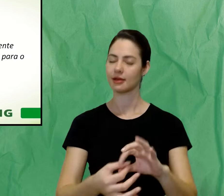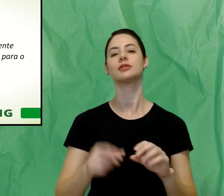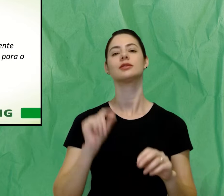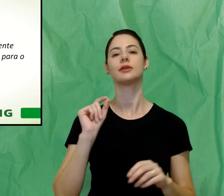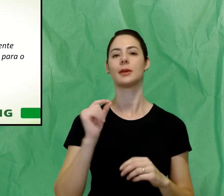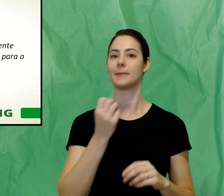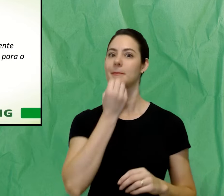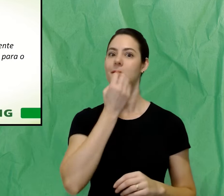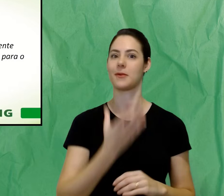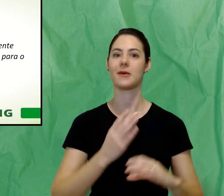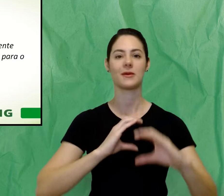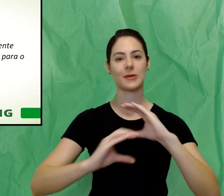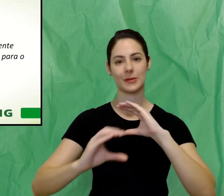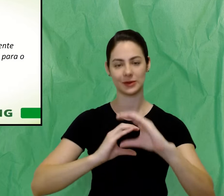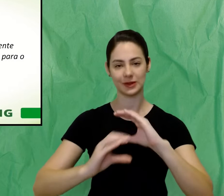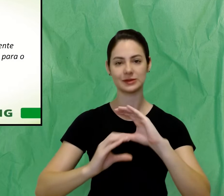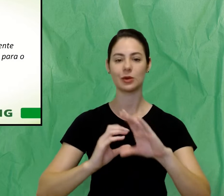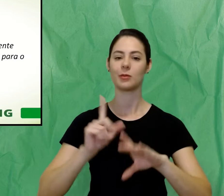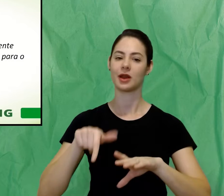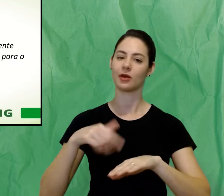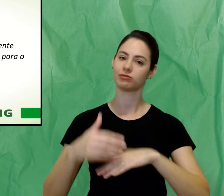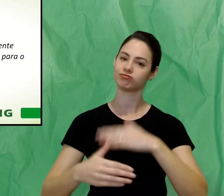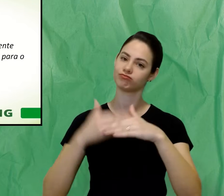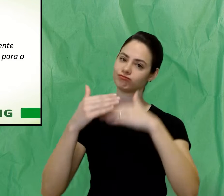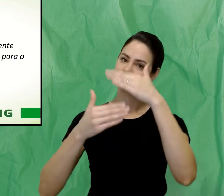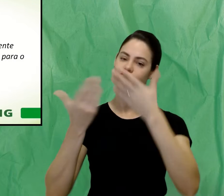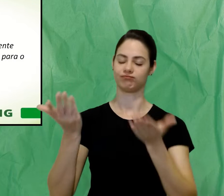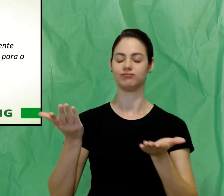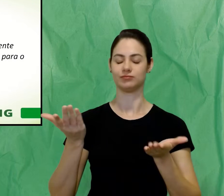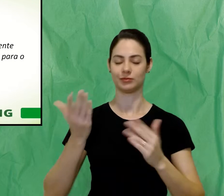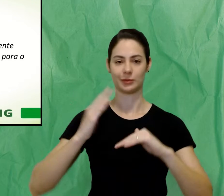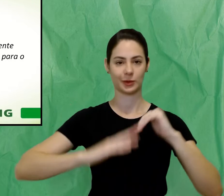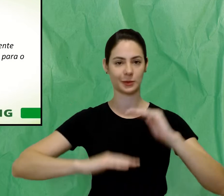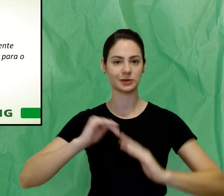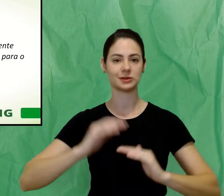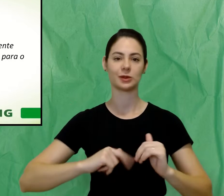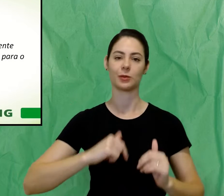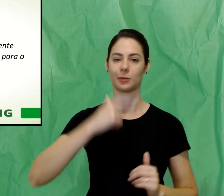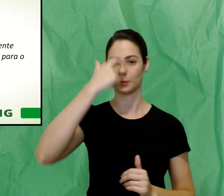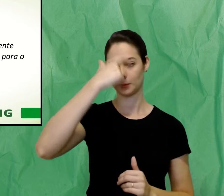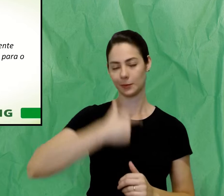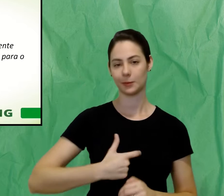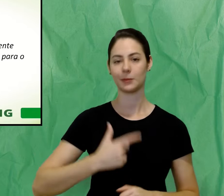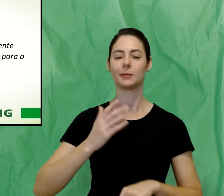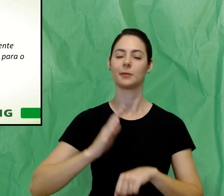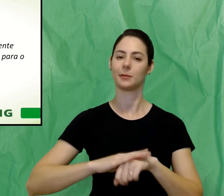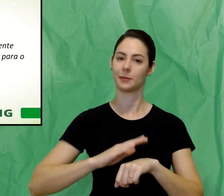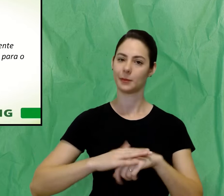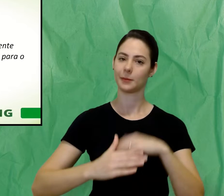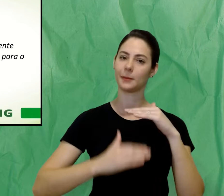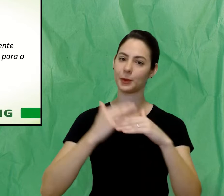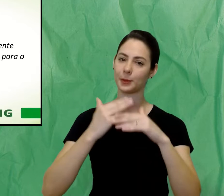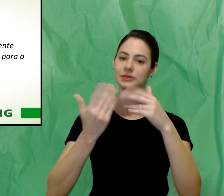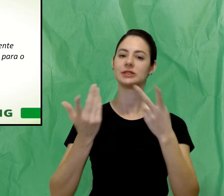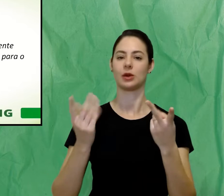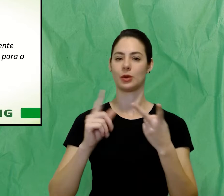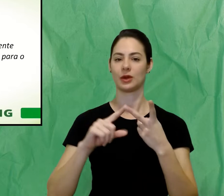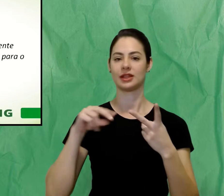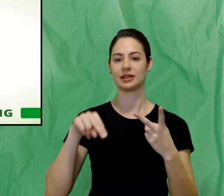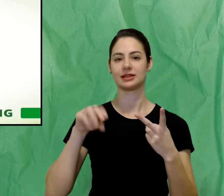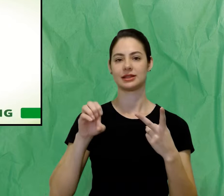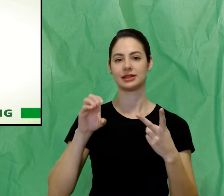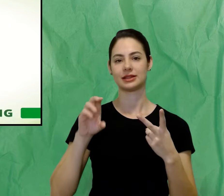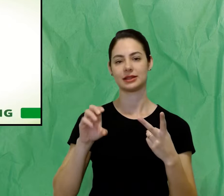da boa comunicação para o progresso na vida profissional. Autopromoção, networking e gestão